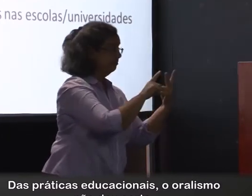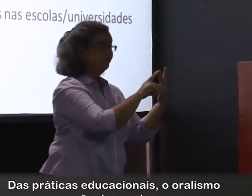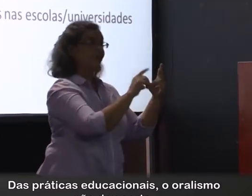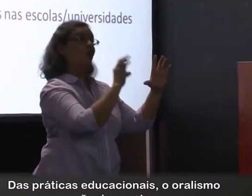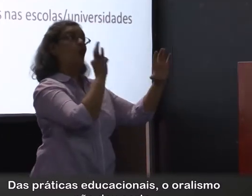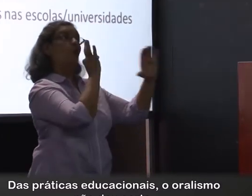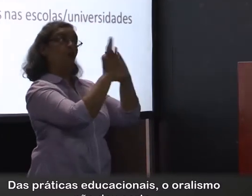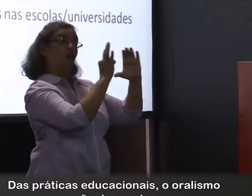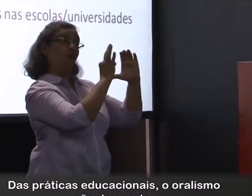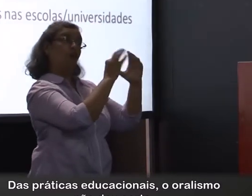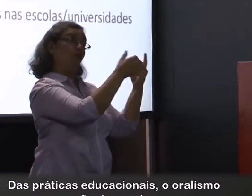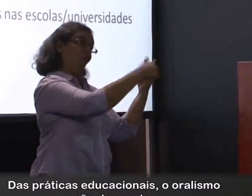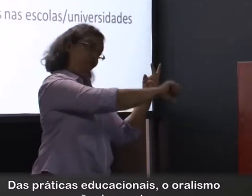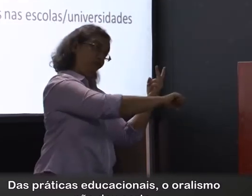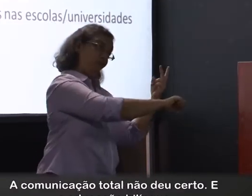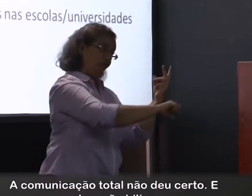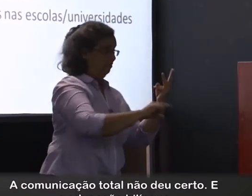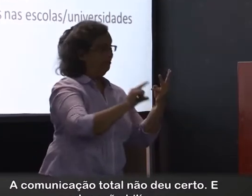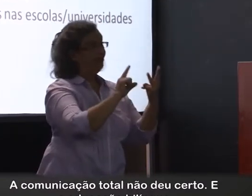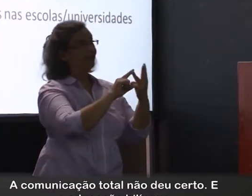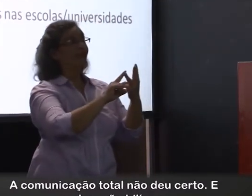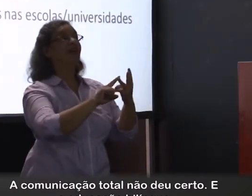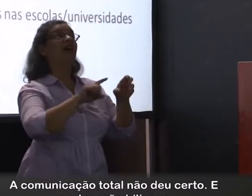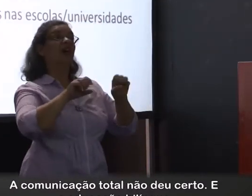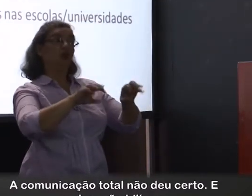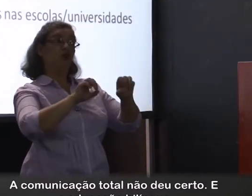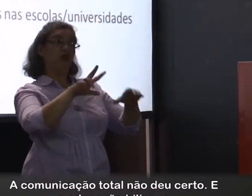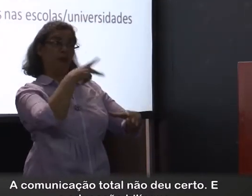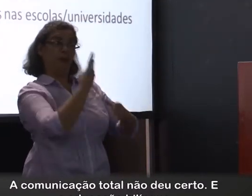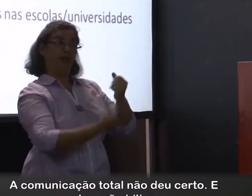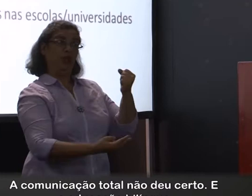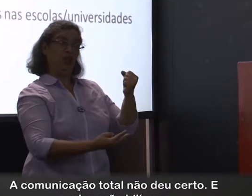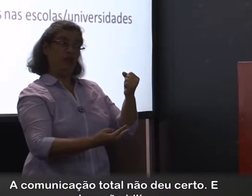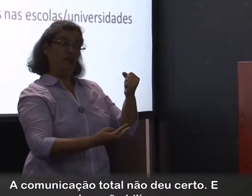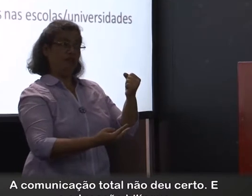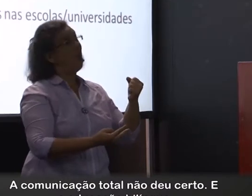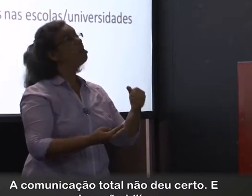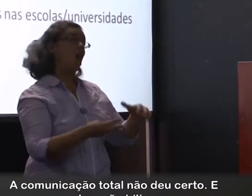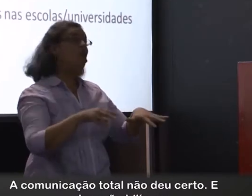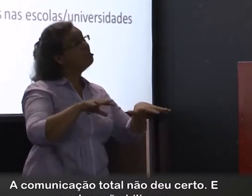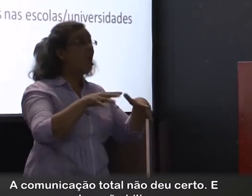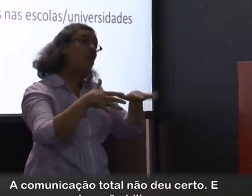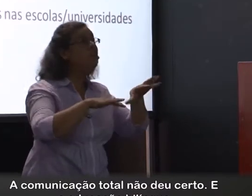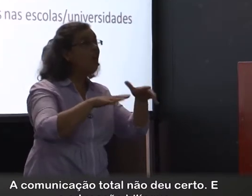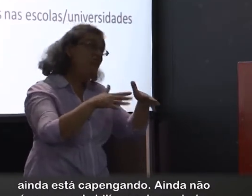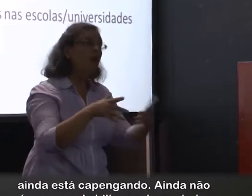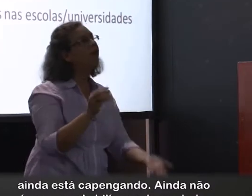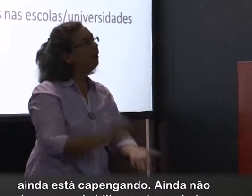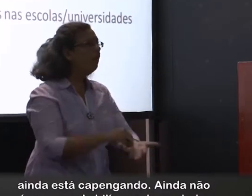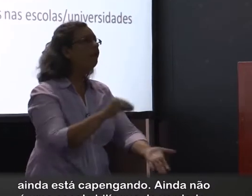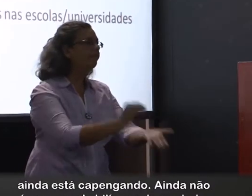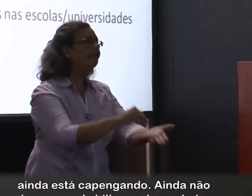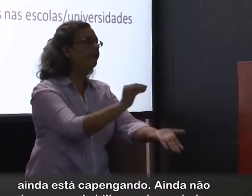o oralismo não deu certo, a comunicação total não deu certo. E a educação bilíngue ainda está capengando. E não